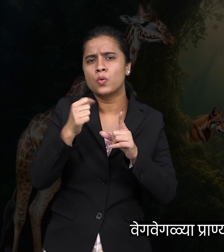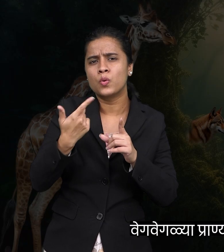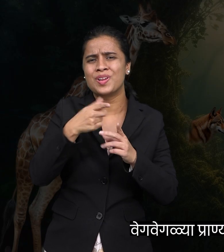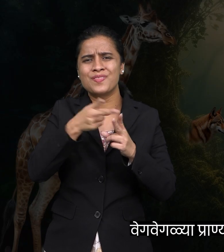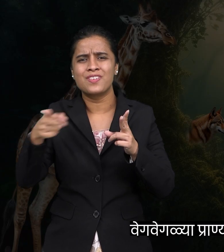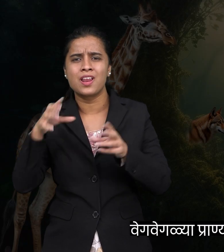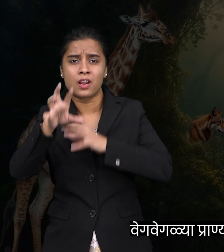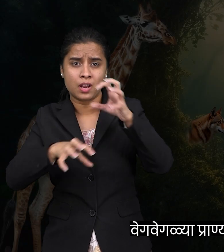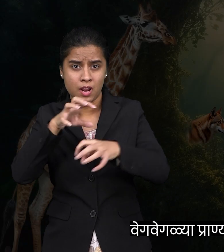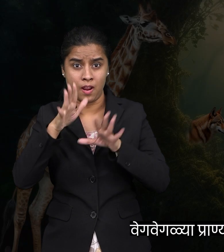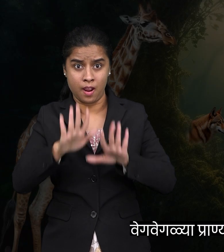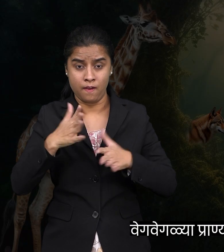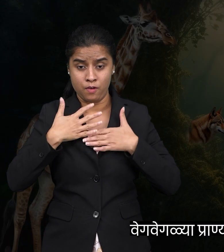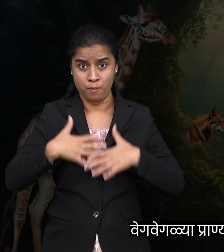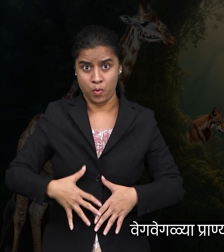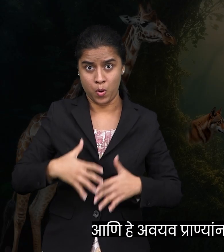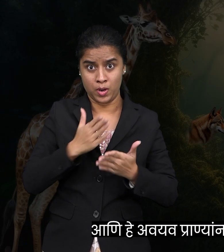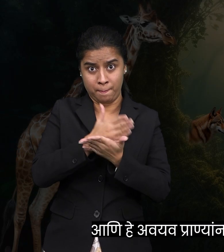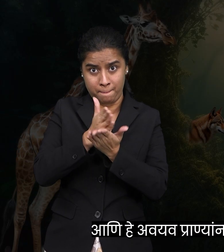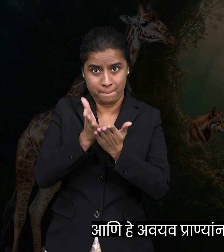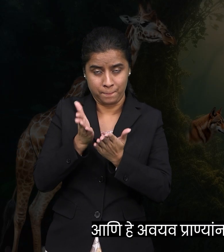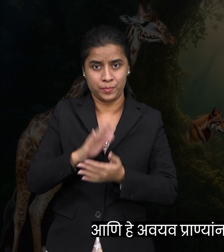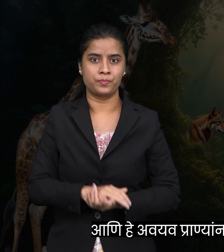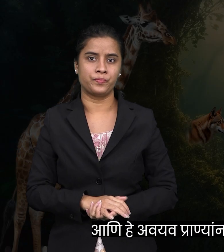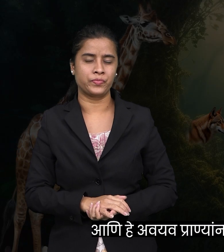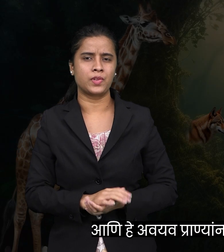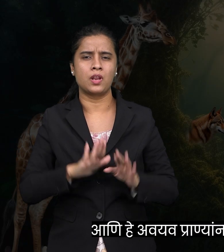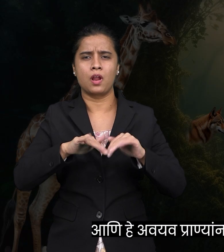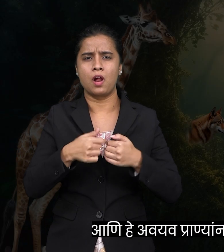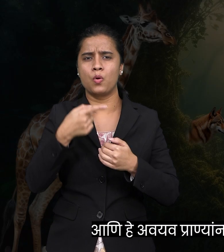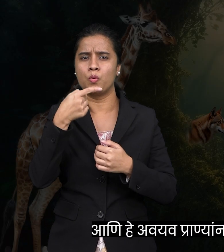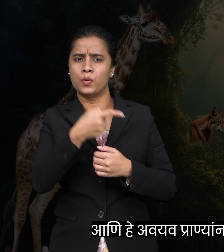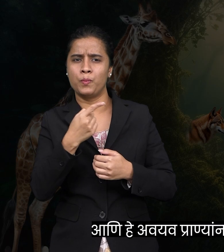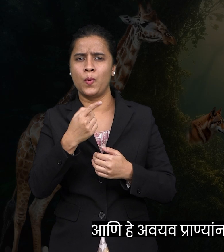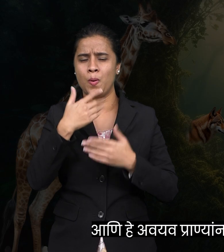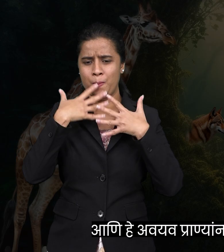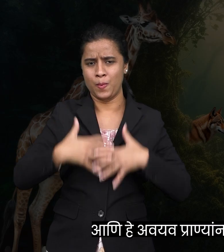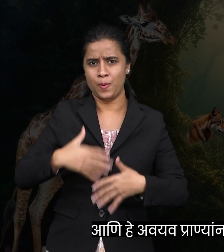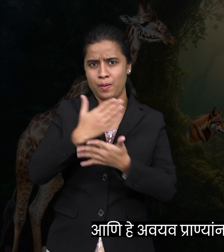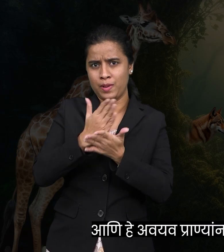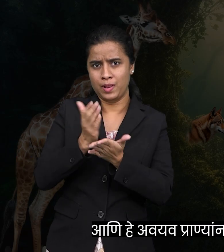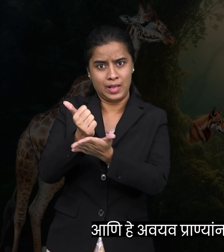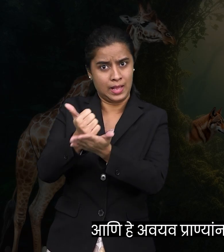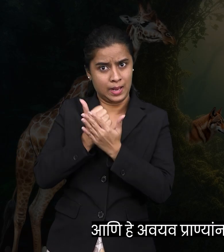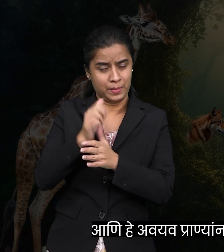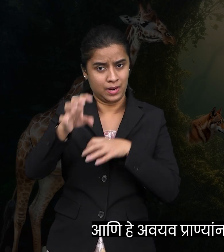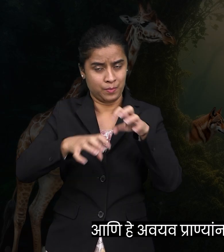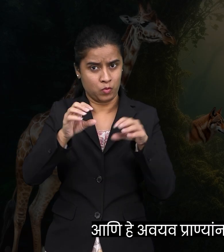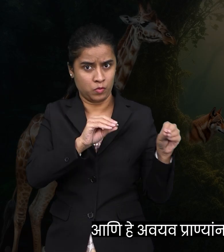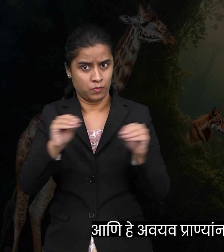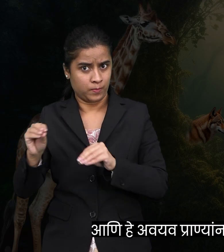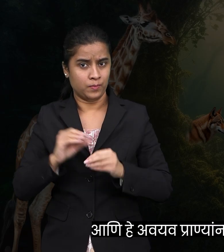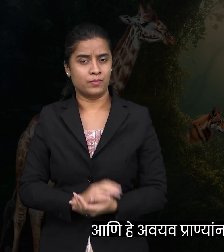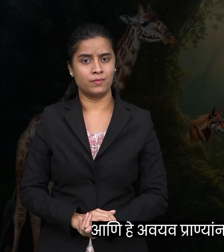वेगवेगळ्या प्राण्यांमध्ये शरीराचे अवयव का असतात आणि हे अवयव प्राण्यांना हालचाल करण्यास कशी मदत करतात?